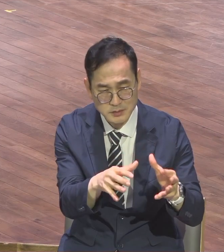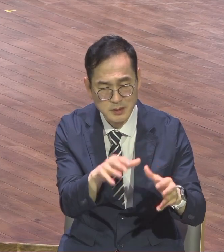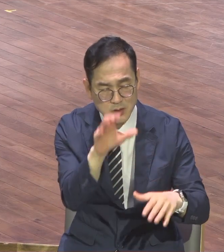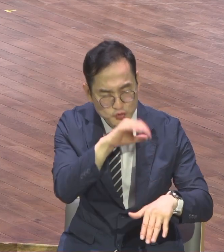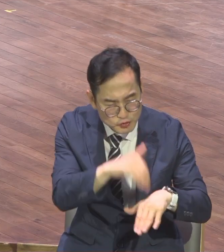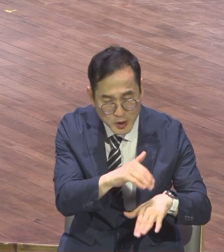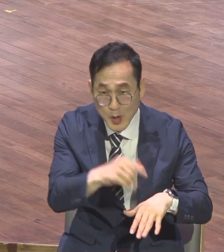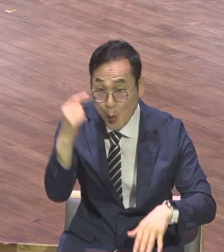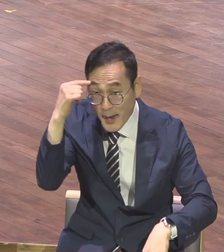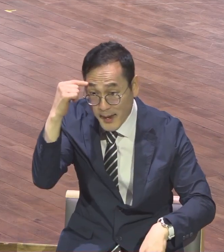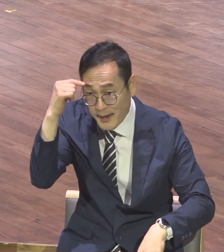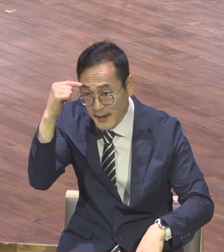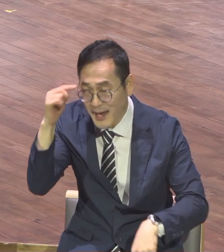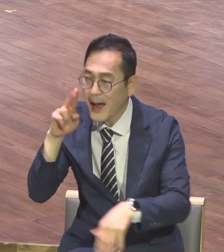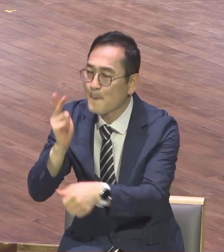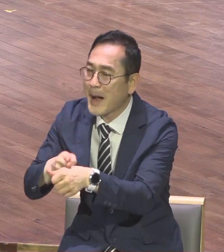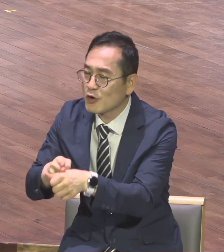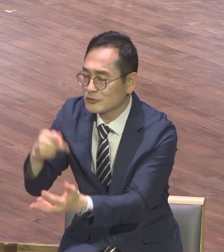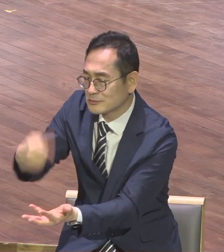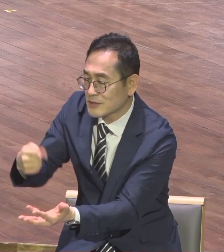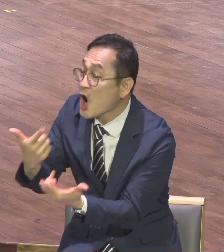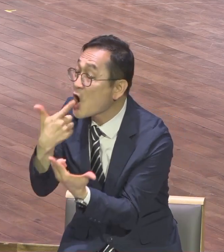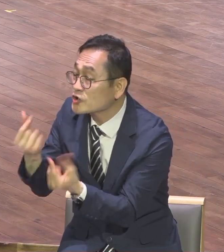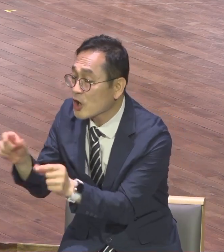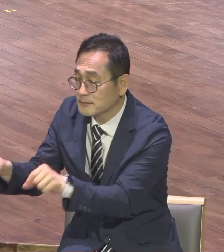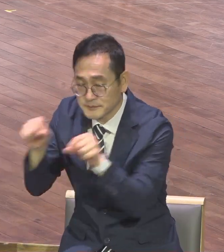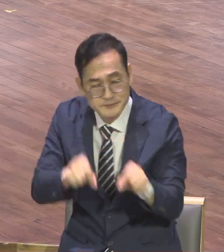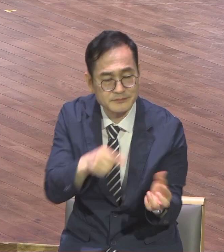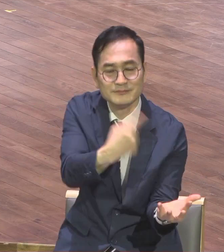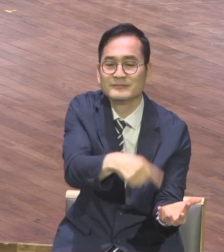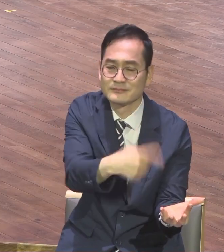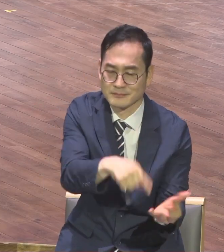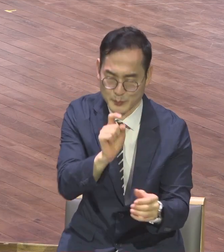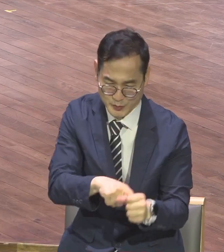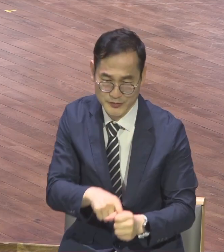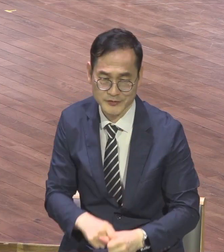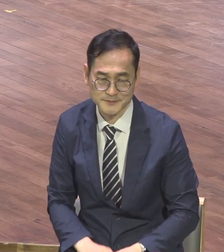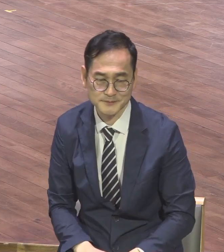복음의 뿌리를 다 내려주기 위해서 복음의 뿌리를 올가